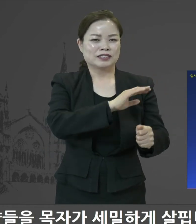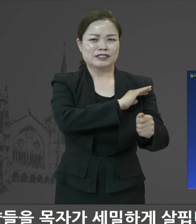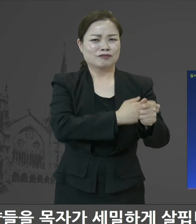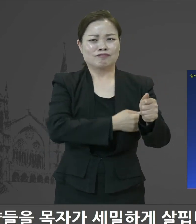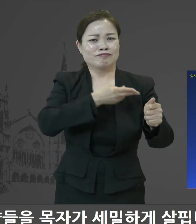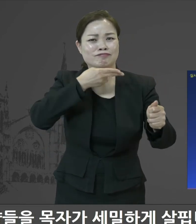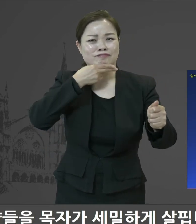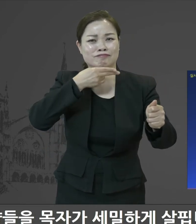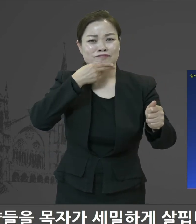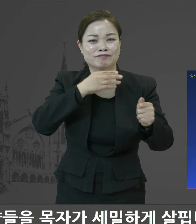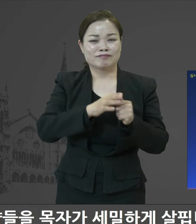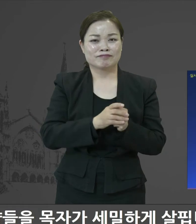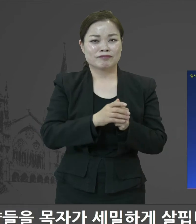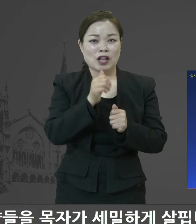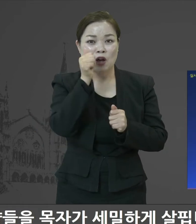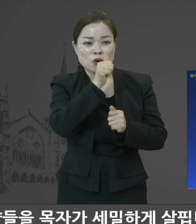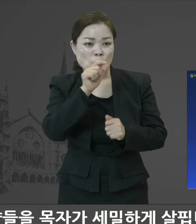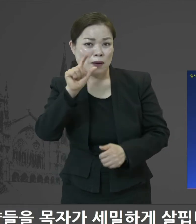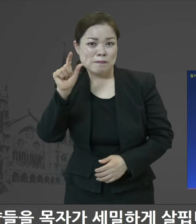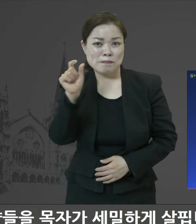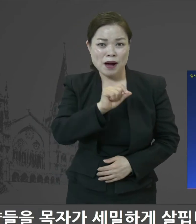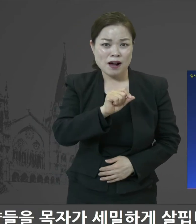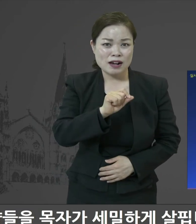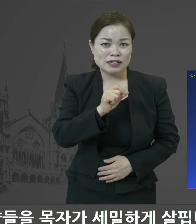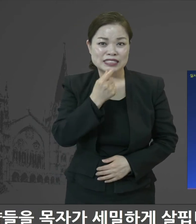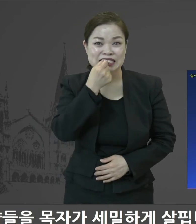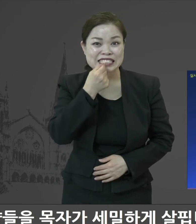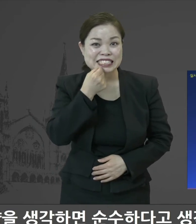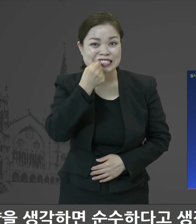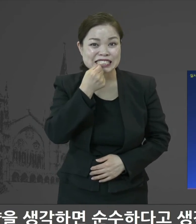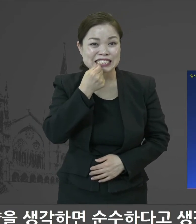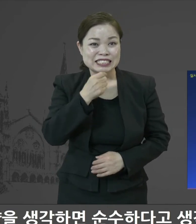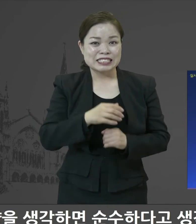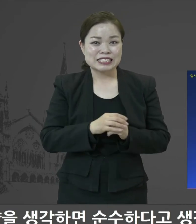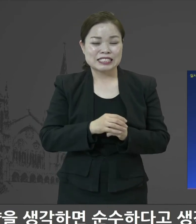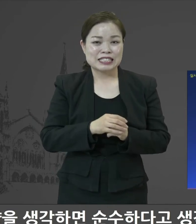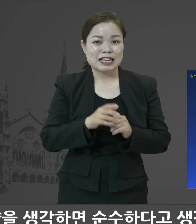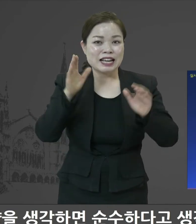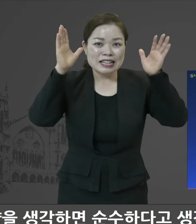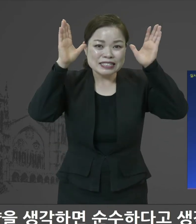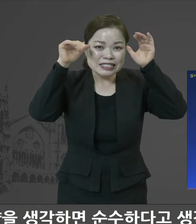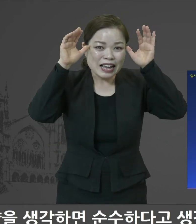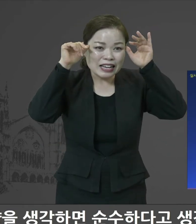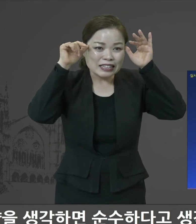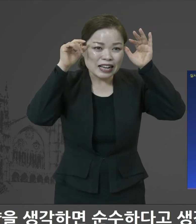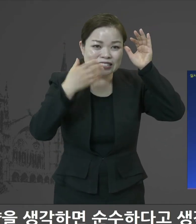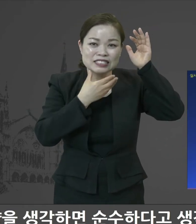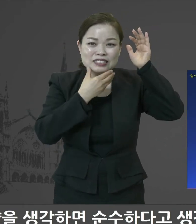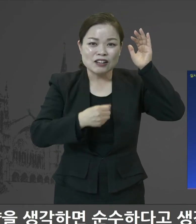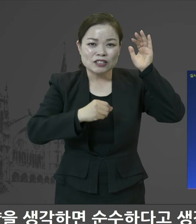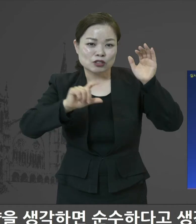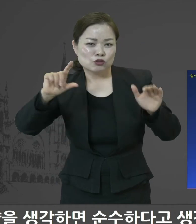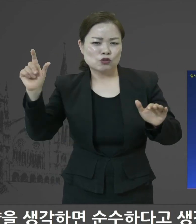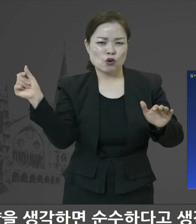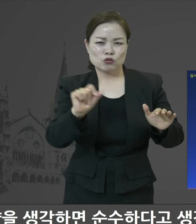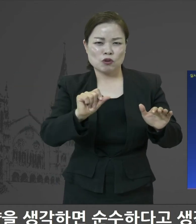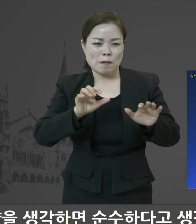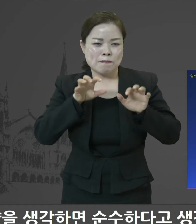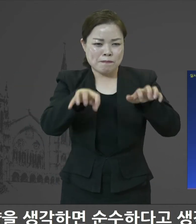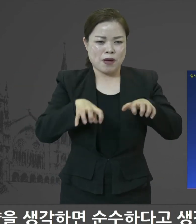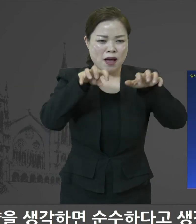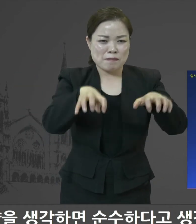동물입니다. 고양이는 날쌔고 날카로운 이빨이 있죠. 개는 강한 특과 속도,